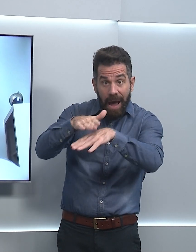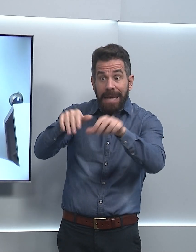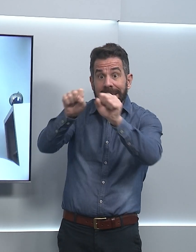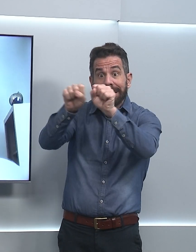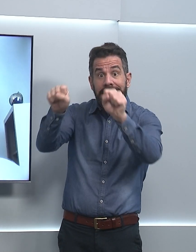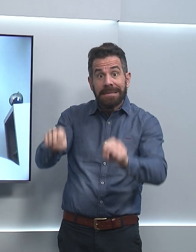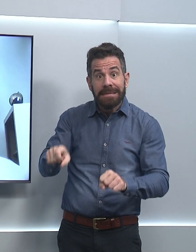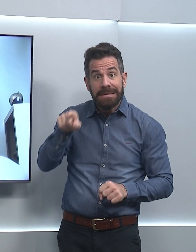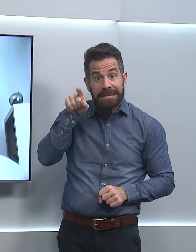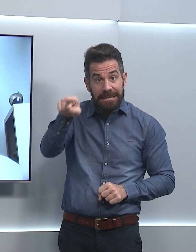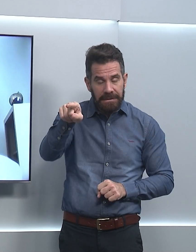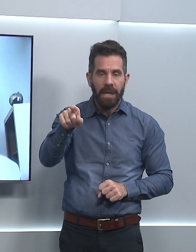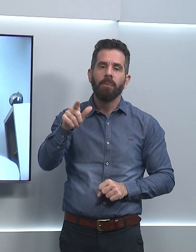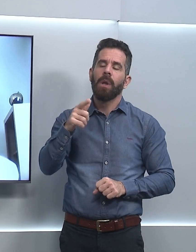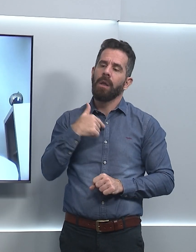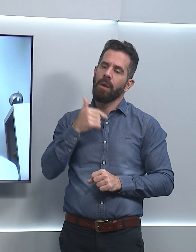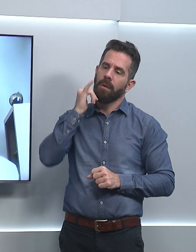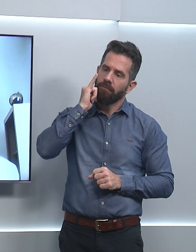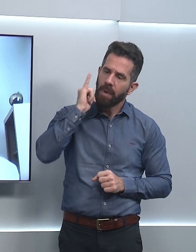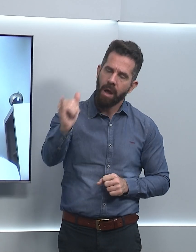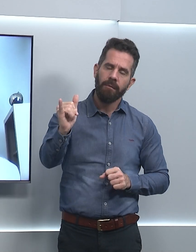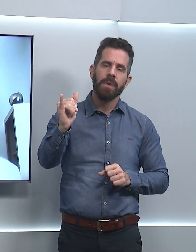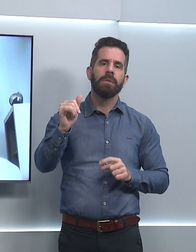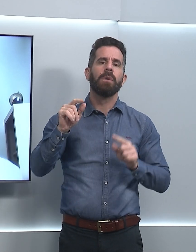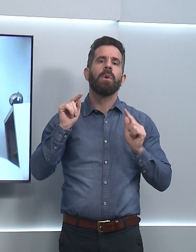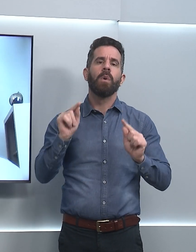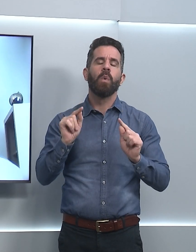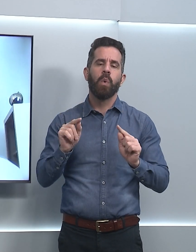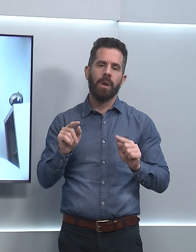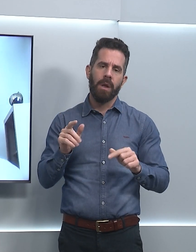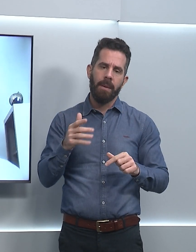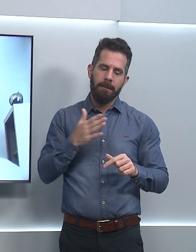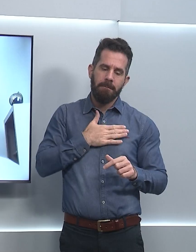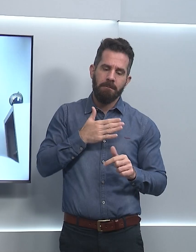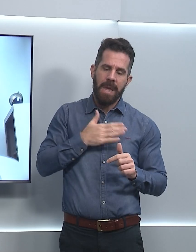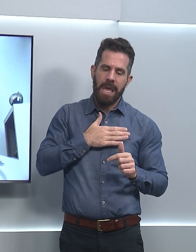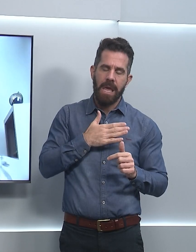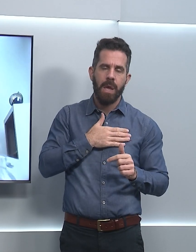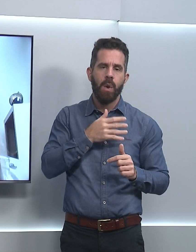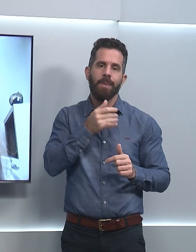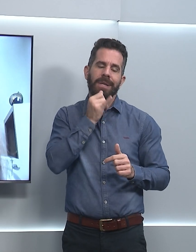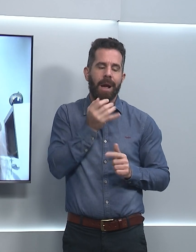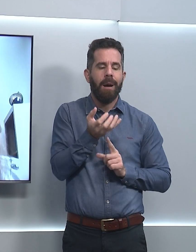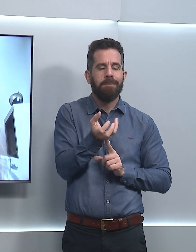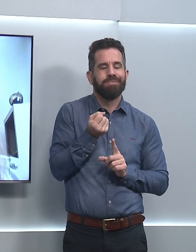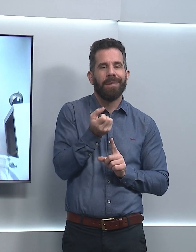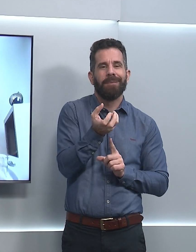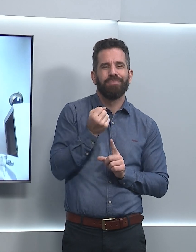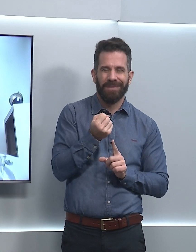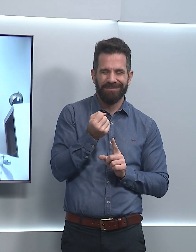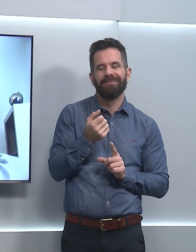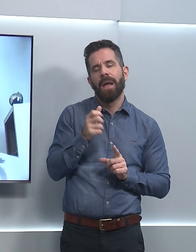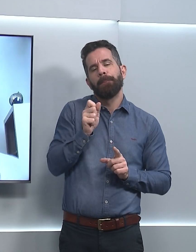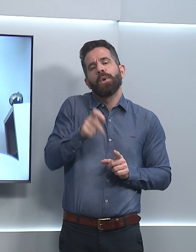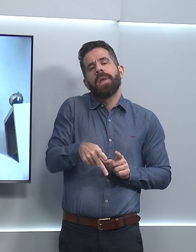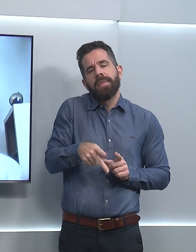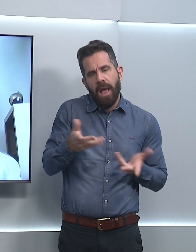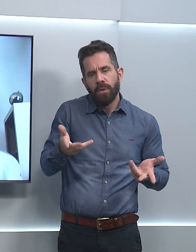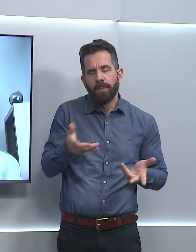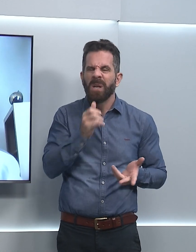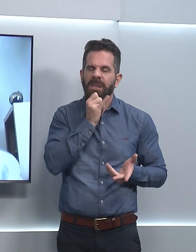não está, que aquele benefício do idoso não está apto a